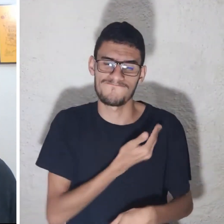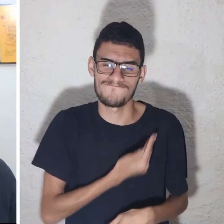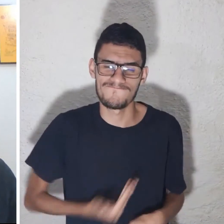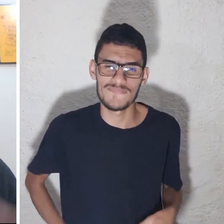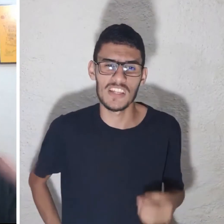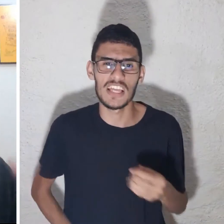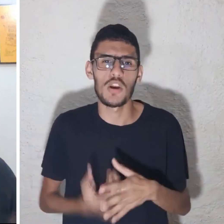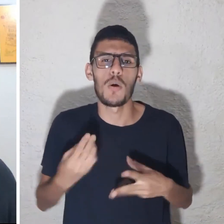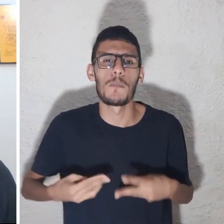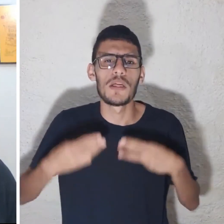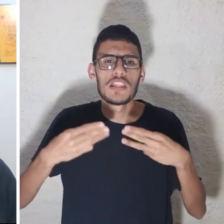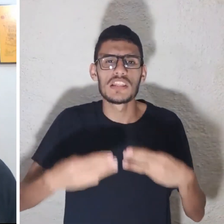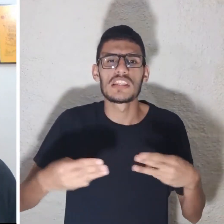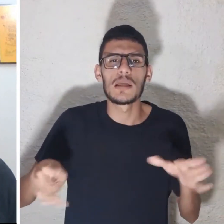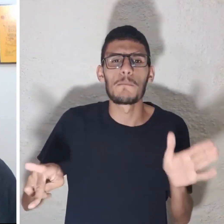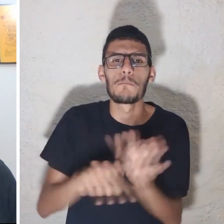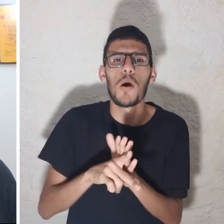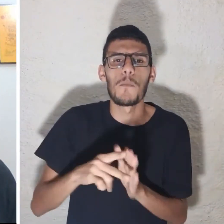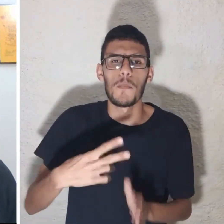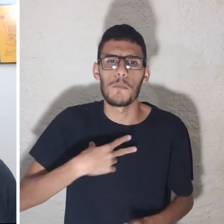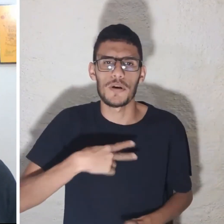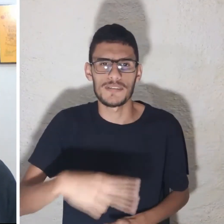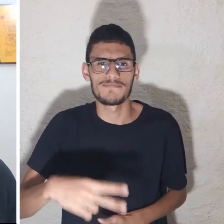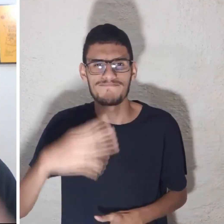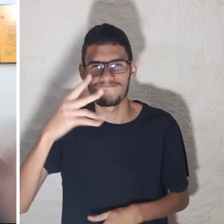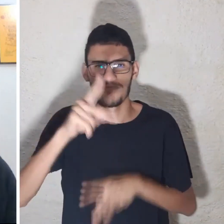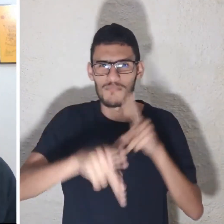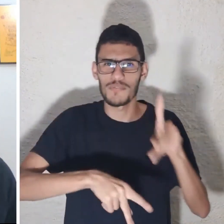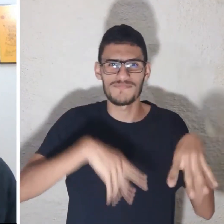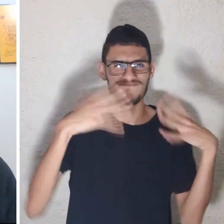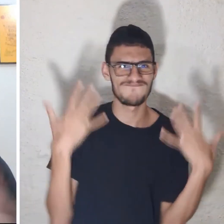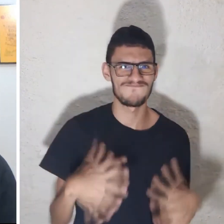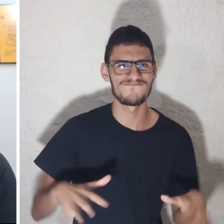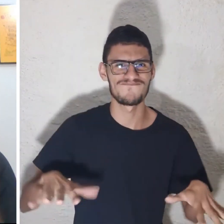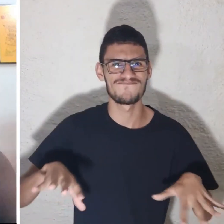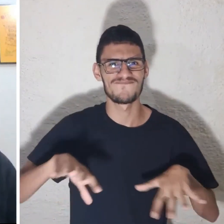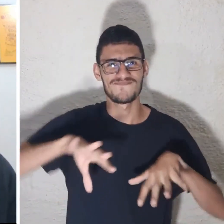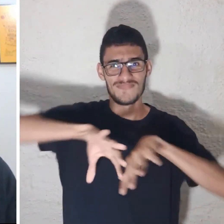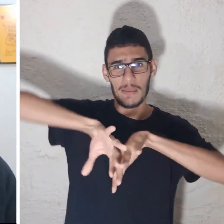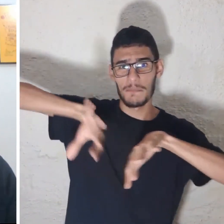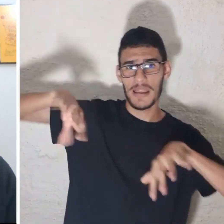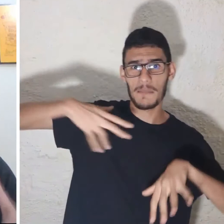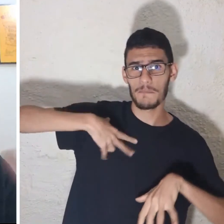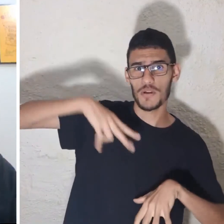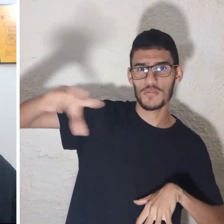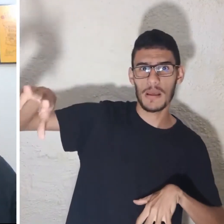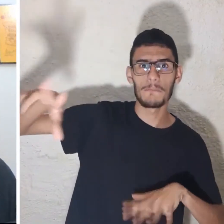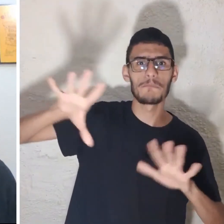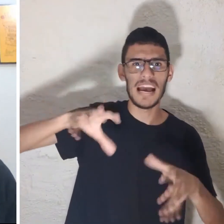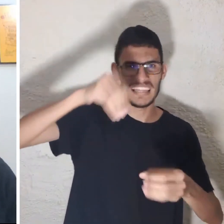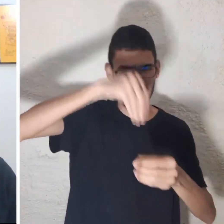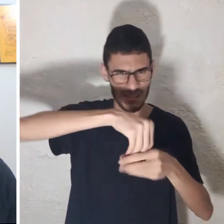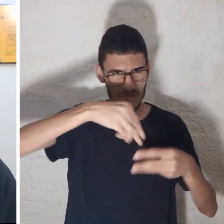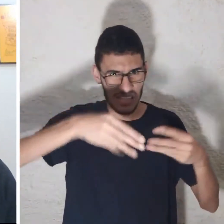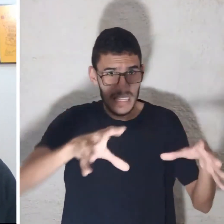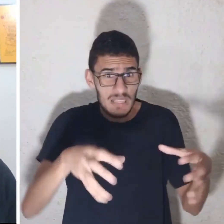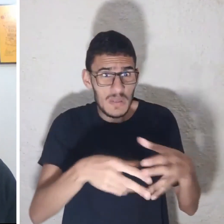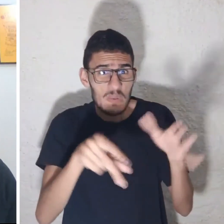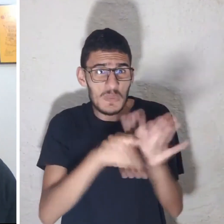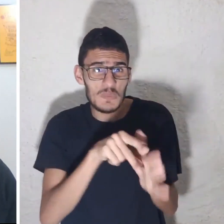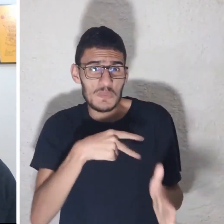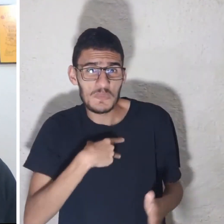governo, ele criou um ministério somente de portugueses. Isso foi bastante desagradável. Um país que estava separando de Portugal, ter um ministério só